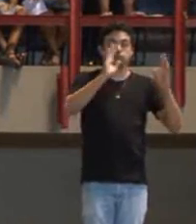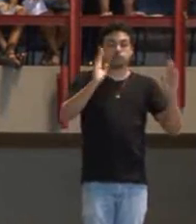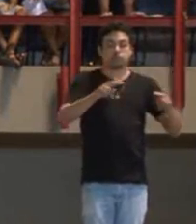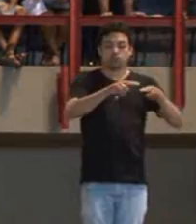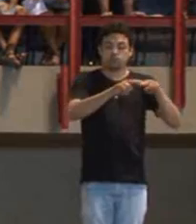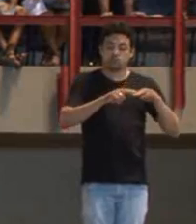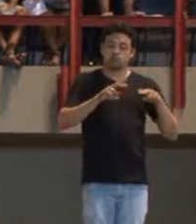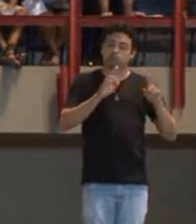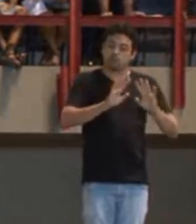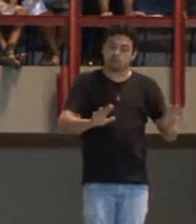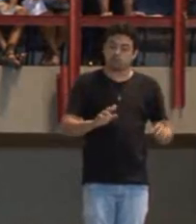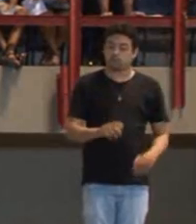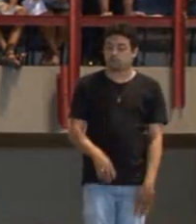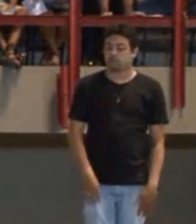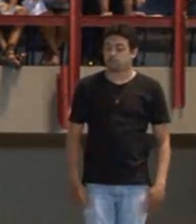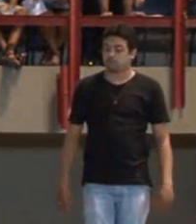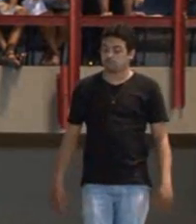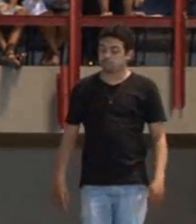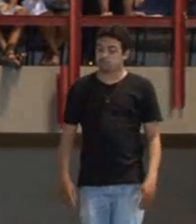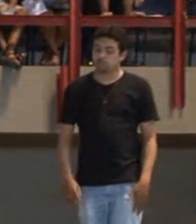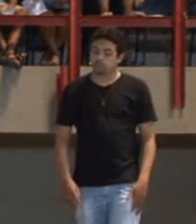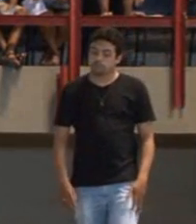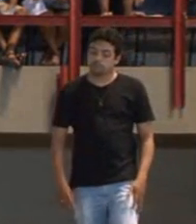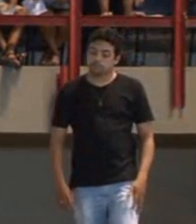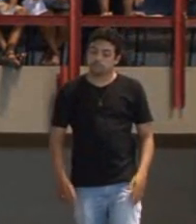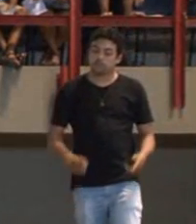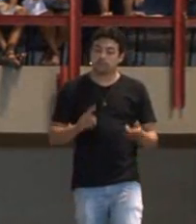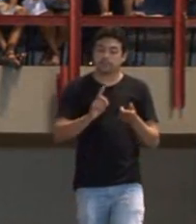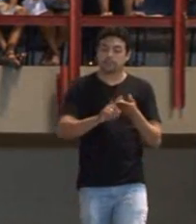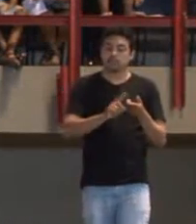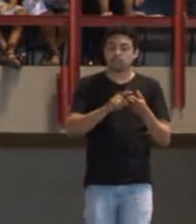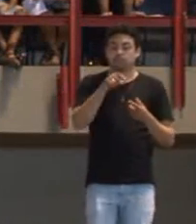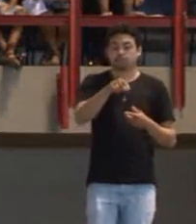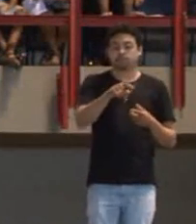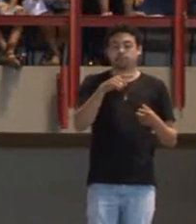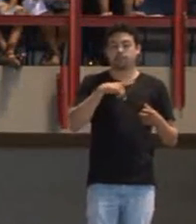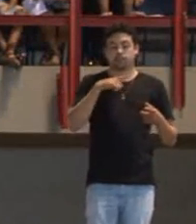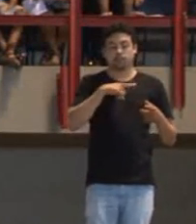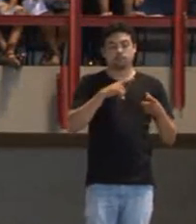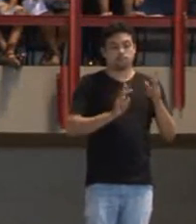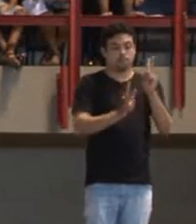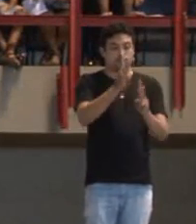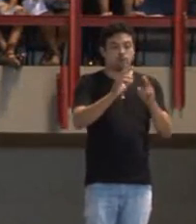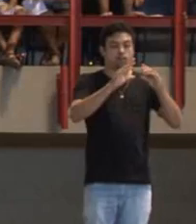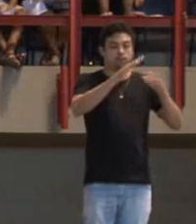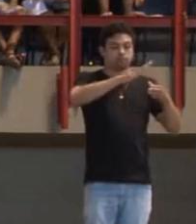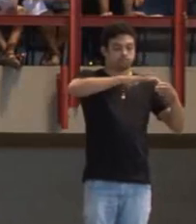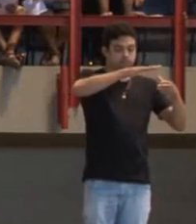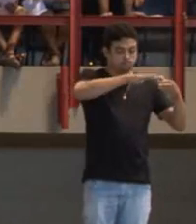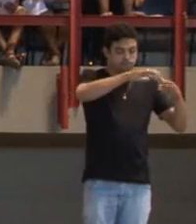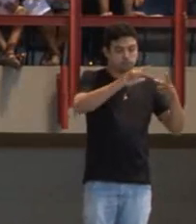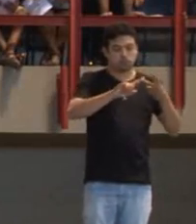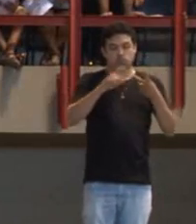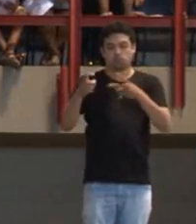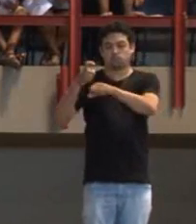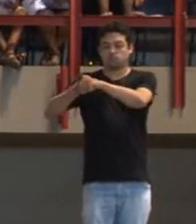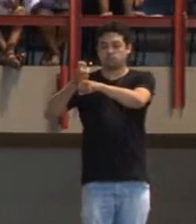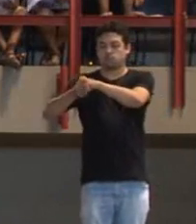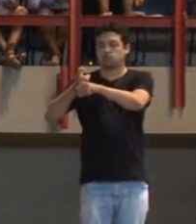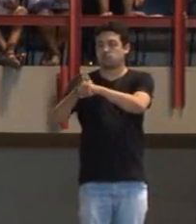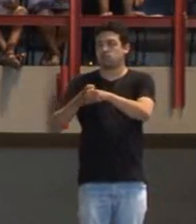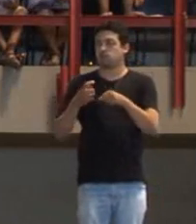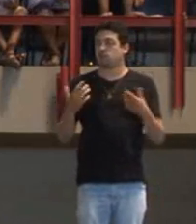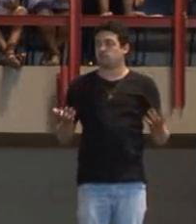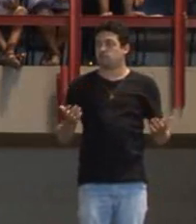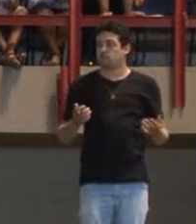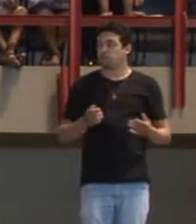então, é não renovável. Tá? O petróleo, ele é líquido ou ele é sólido? Petróleo, ele é líquido ou é